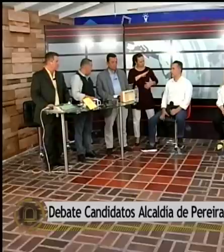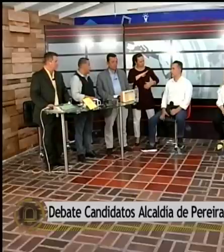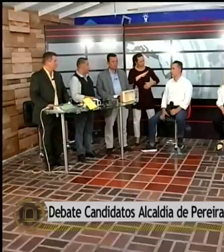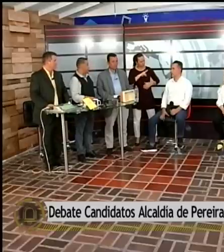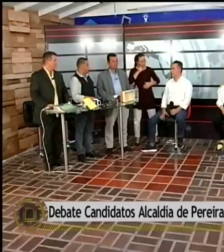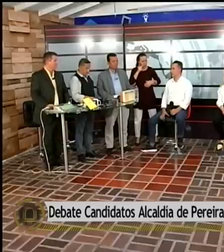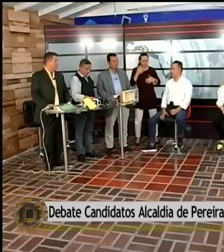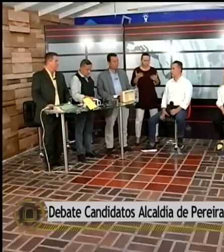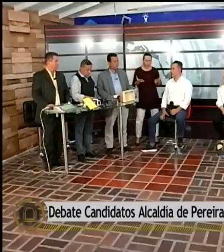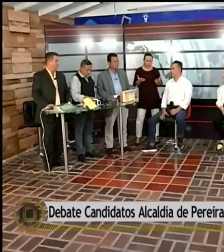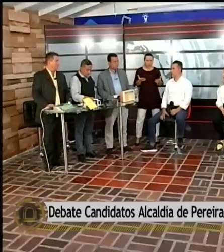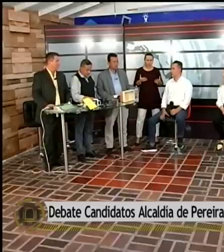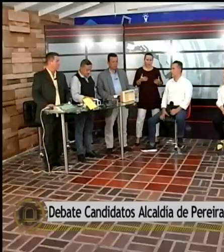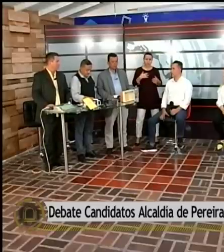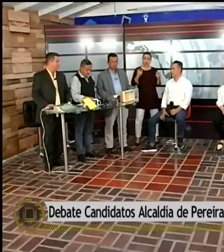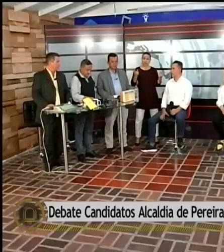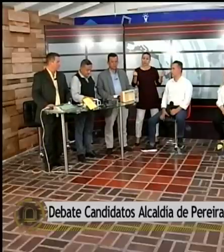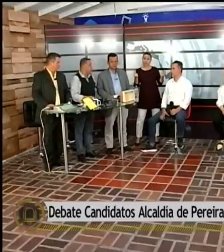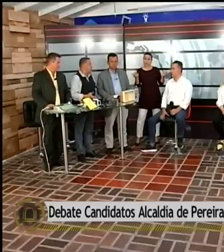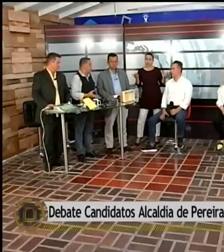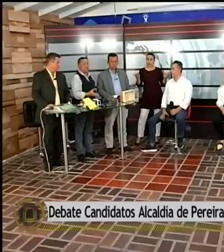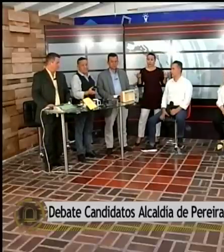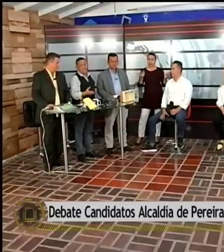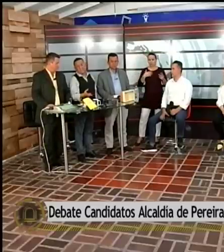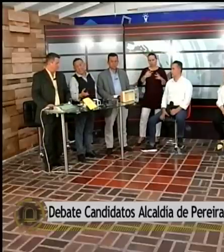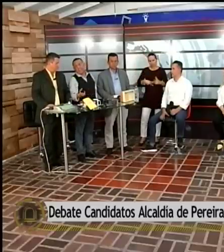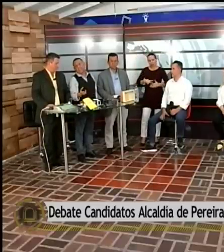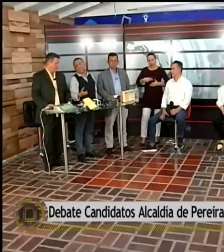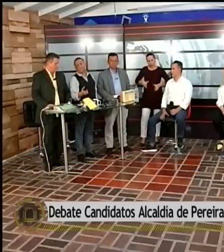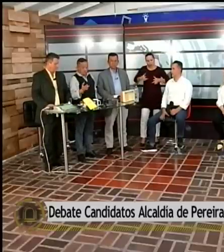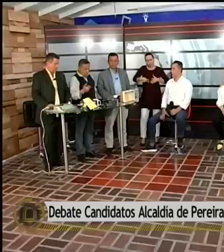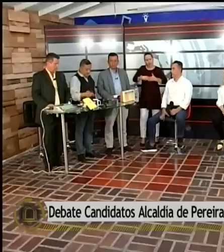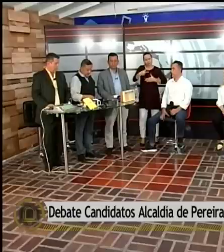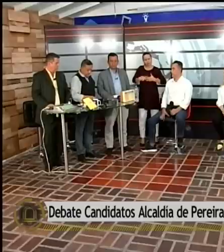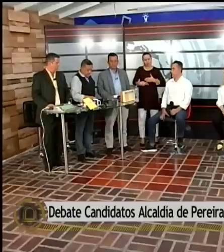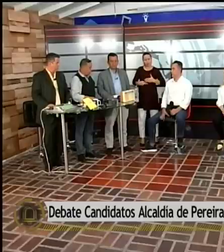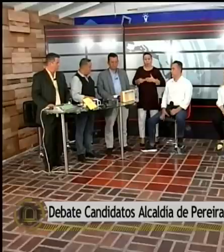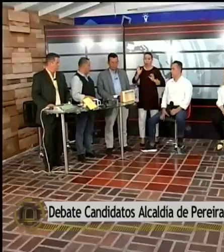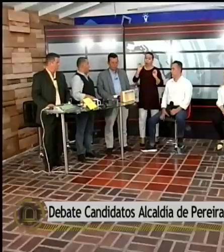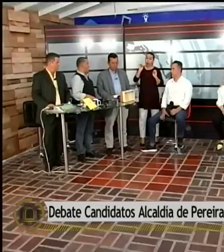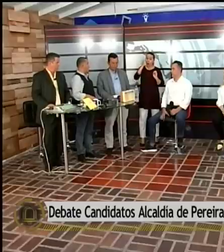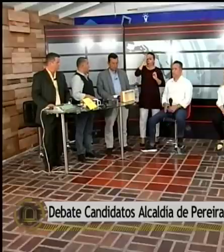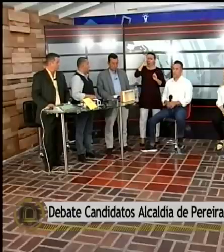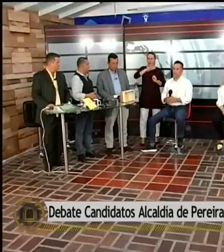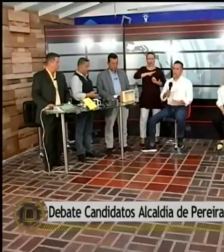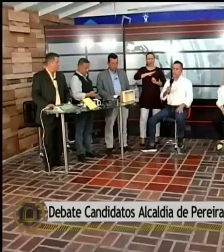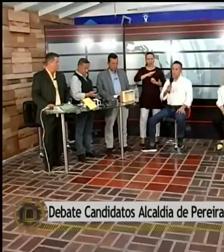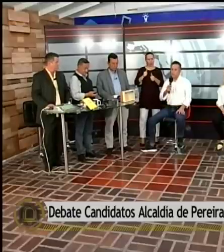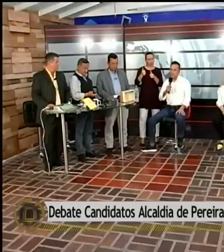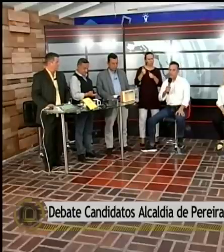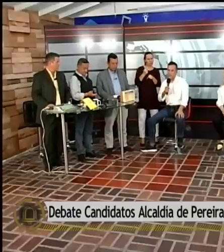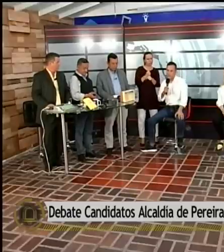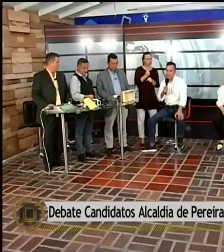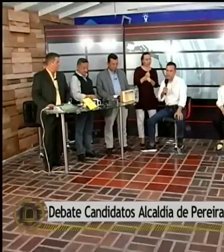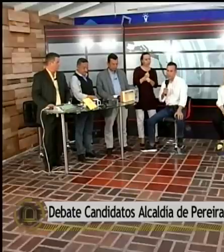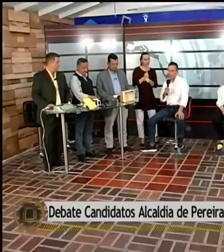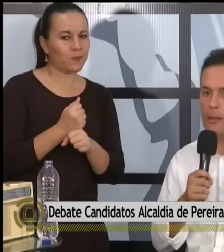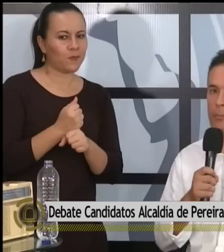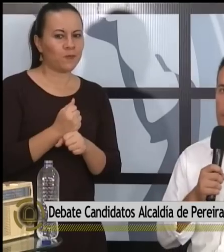¿Sumar más a su hoja de vida? ¿Porque ser alcalde es un buen trabajo o por qué?